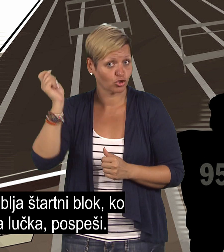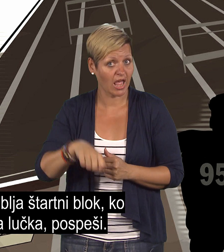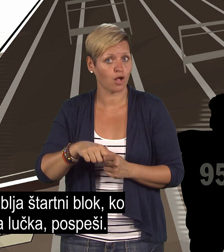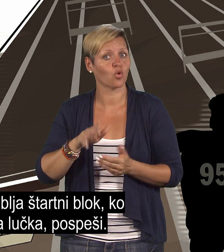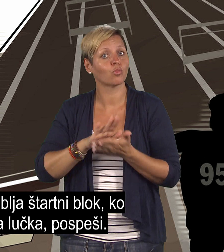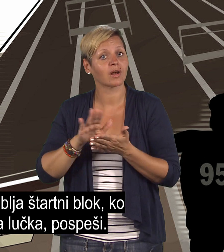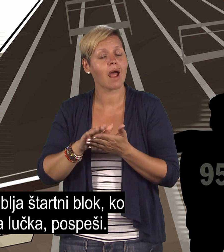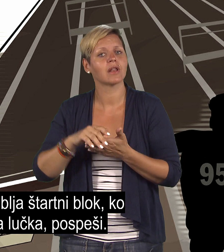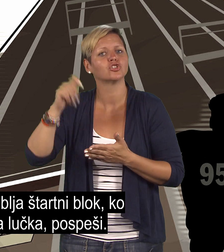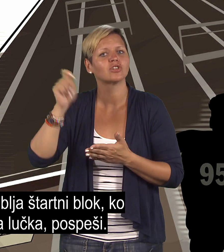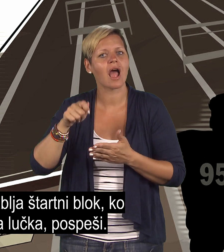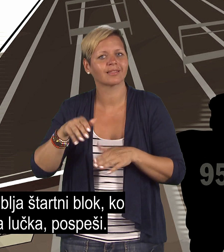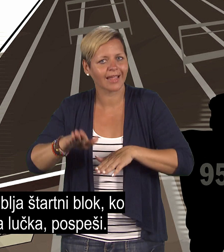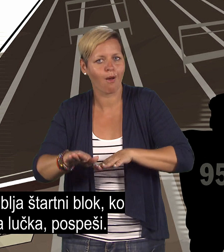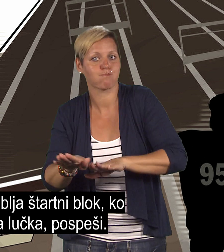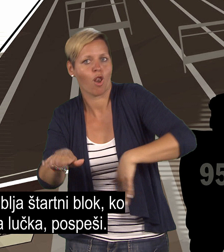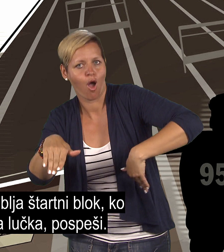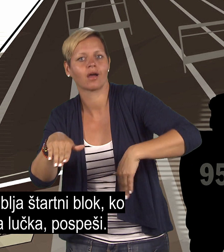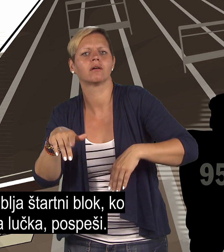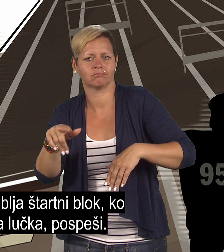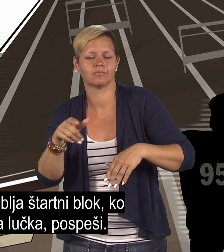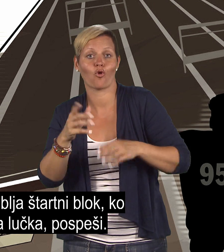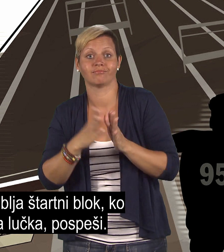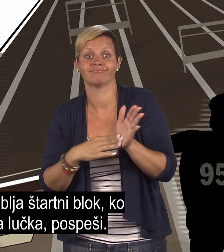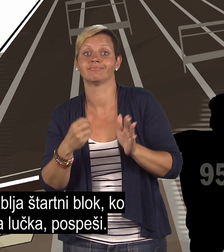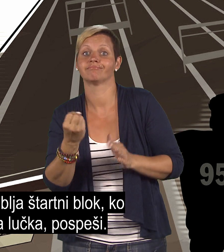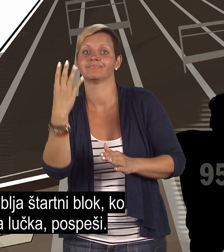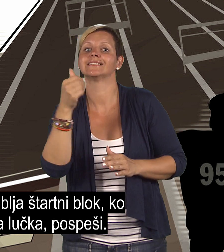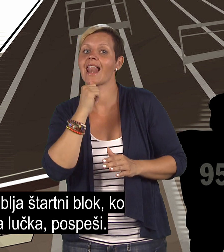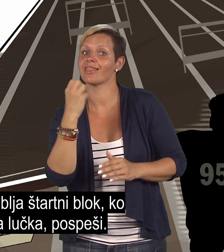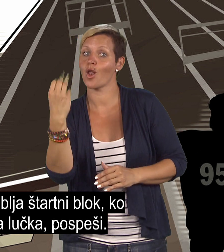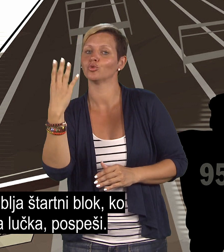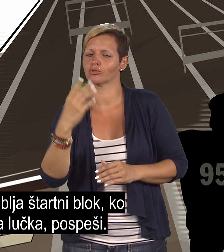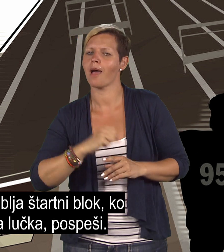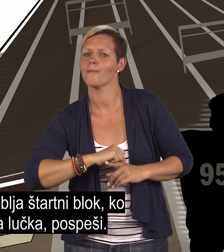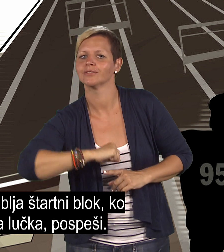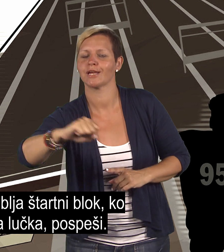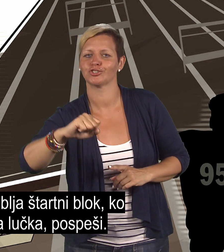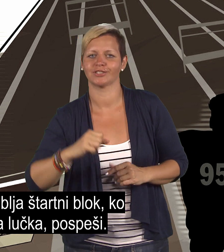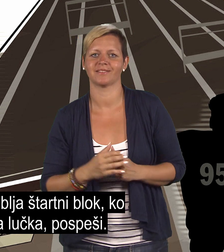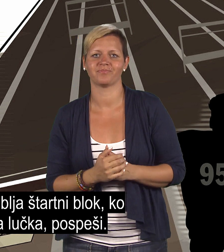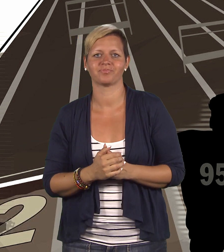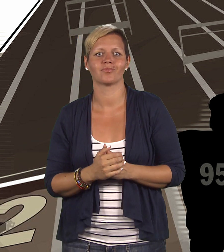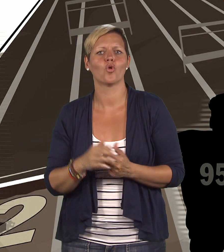Na startu uporablja štartni blok, ko zagori zelena lučka, pospeši.